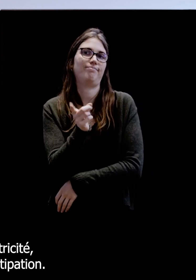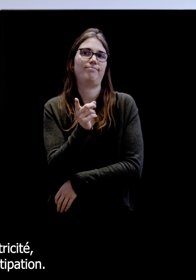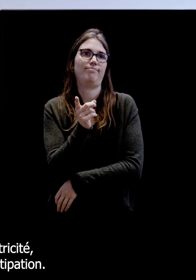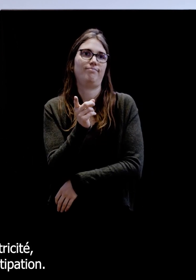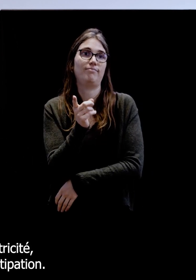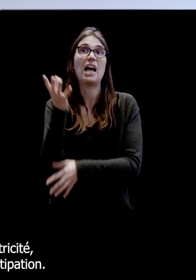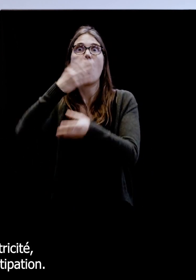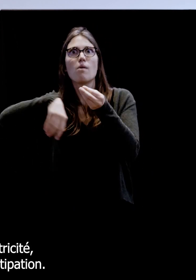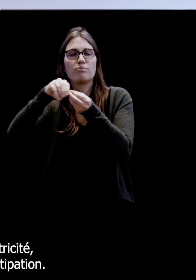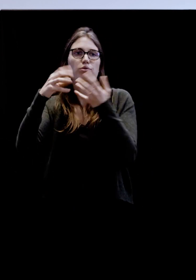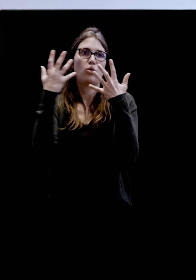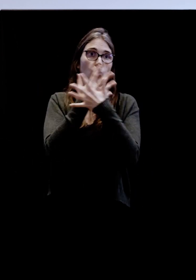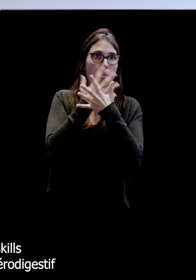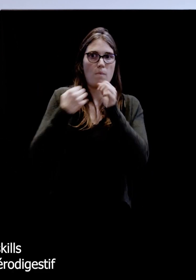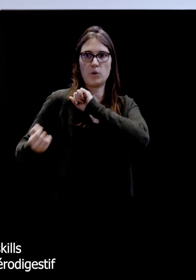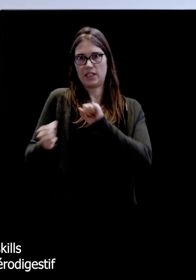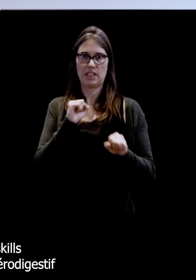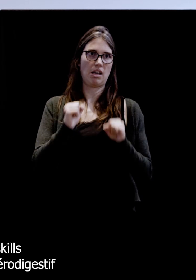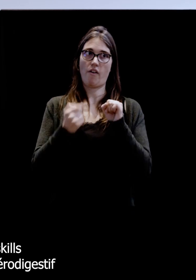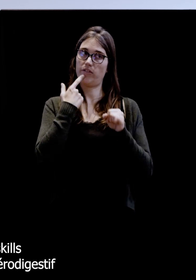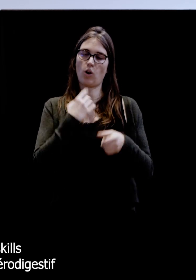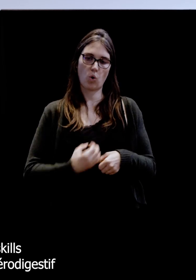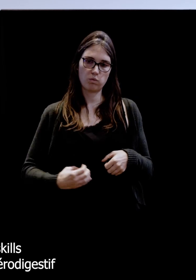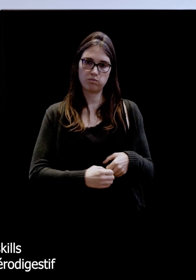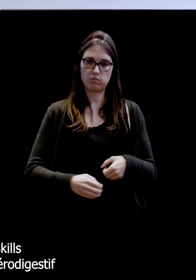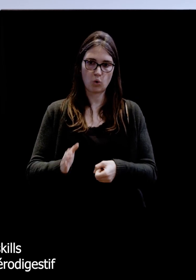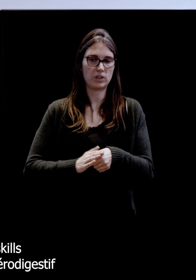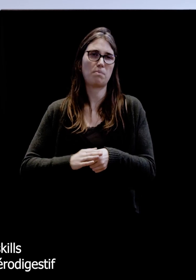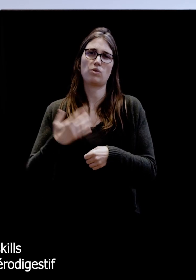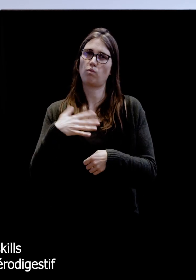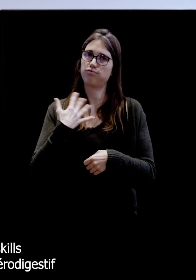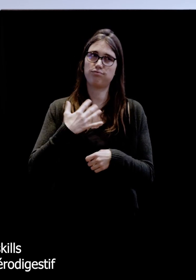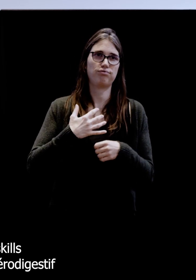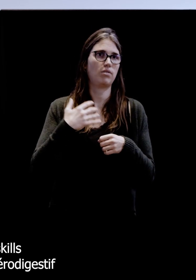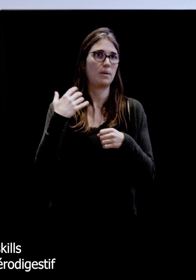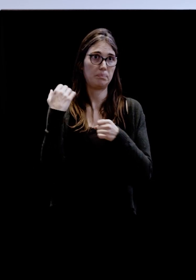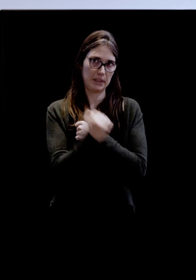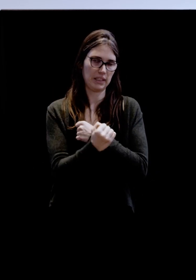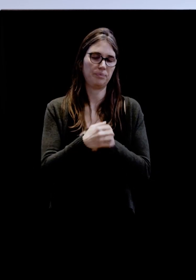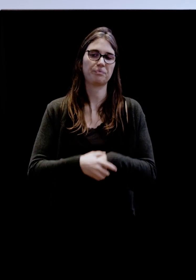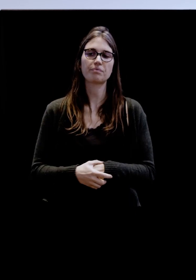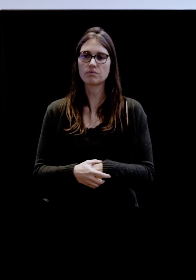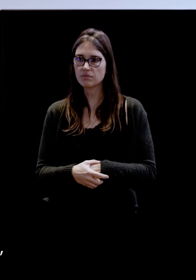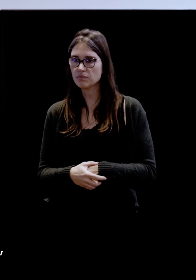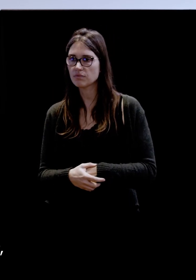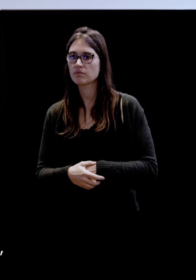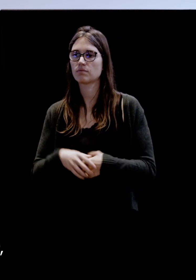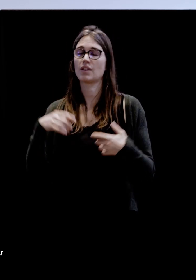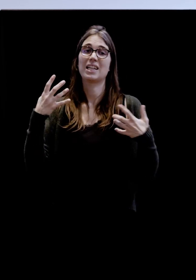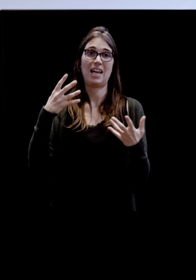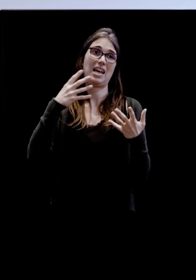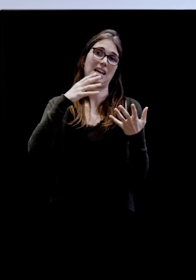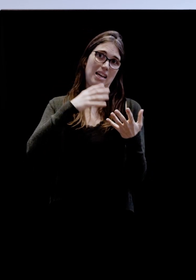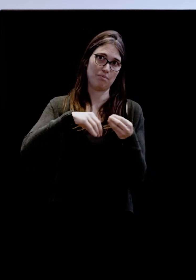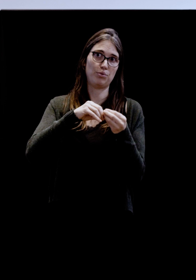trouble de motricité, donc beaucoup de constipation. Et puis encore, hein, les skills au niveau du carrefour aérodigestif, là, pour s'alimenter,